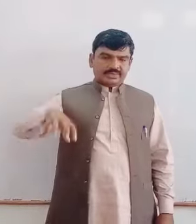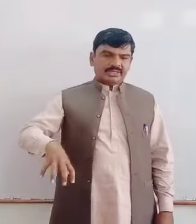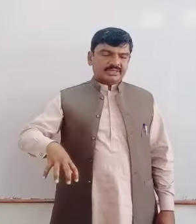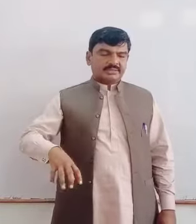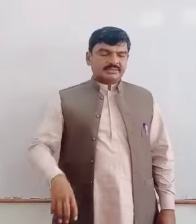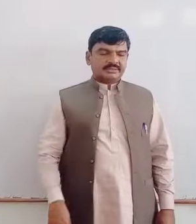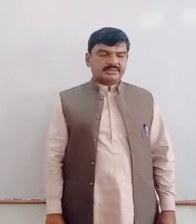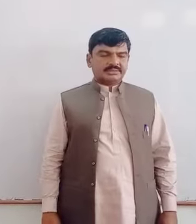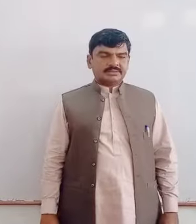बदर, खंदक,